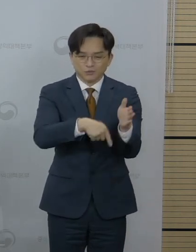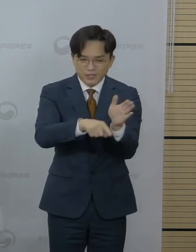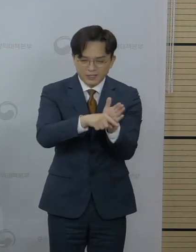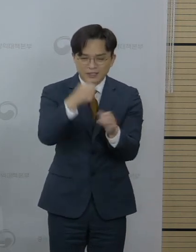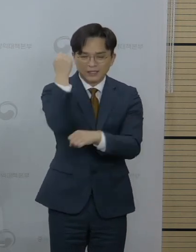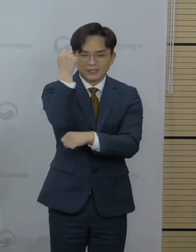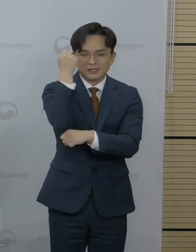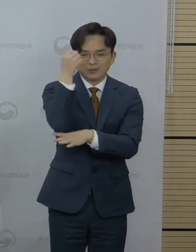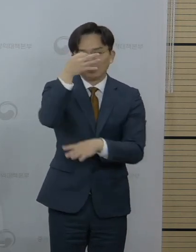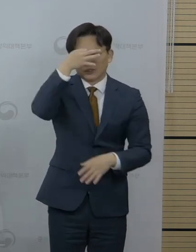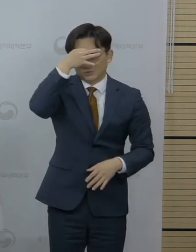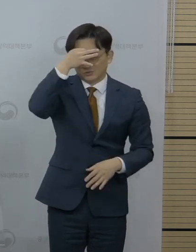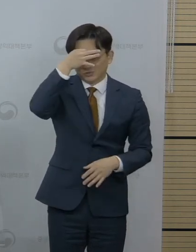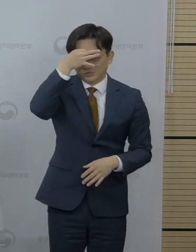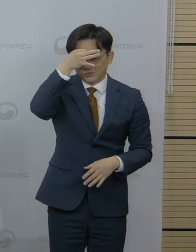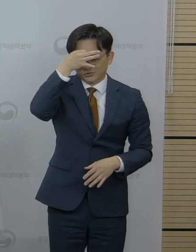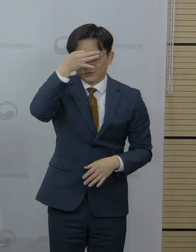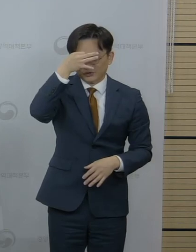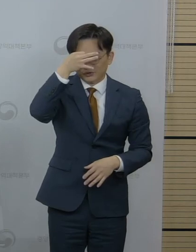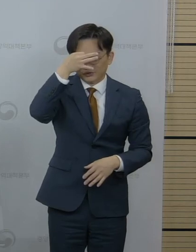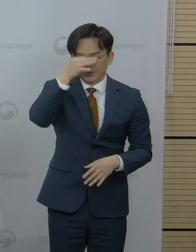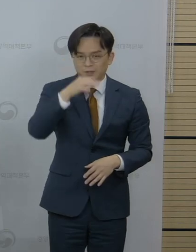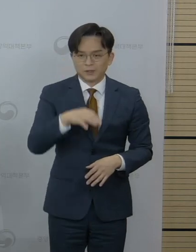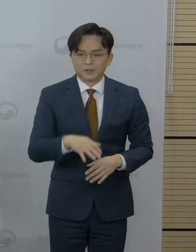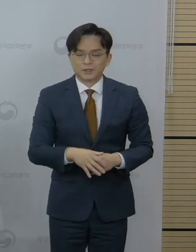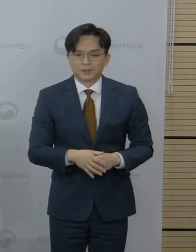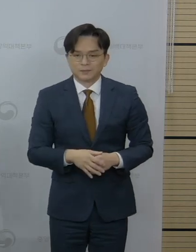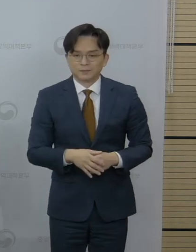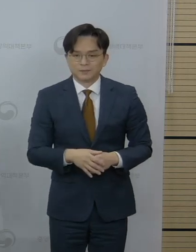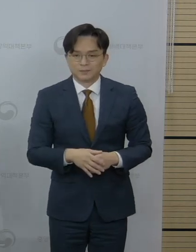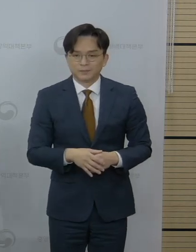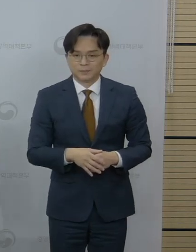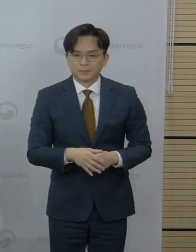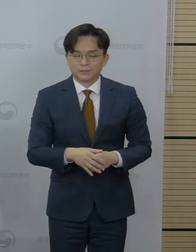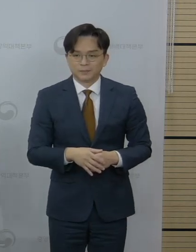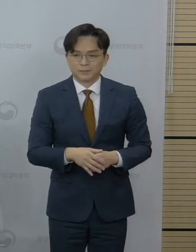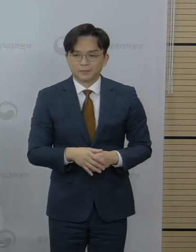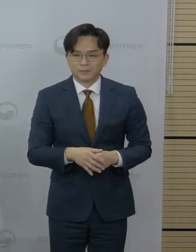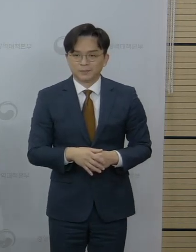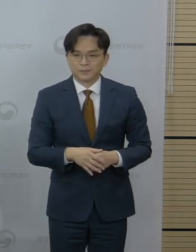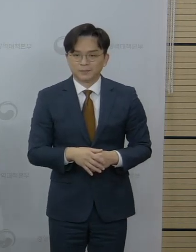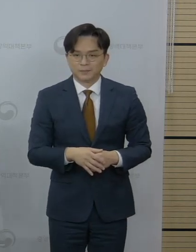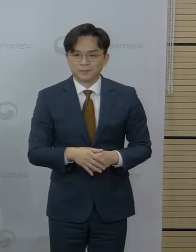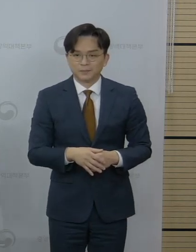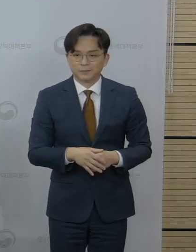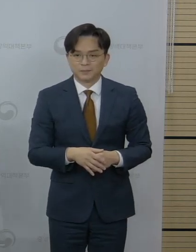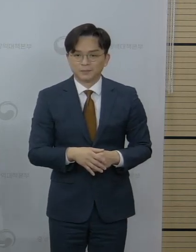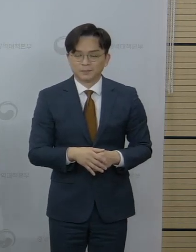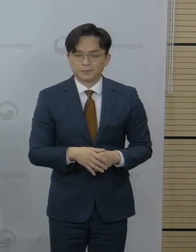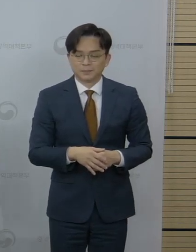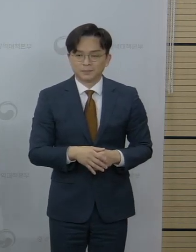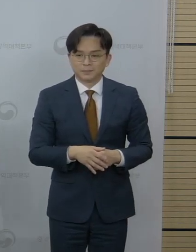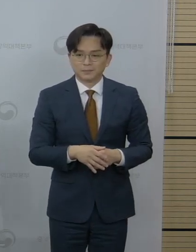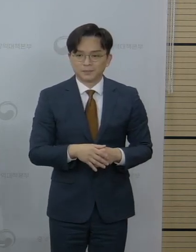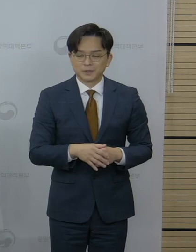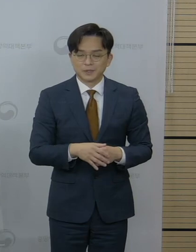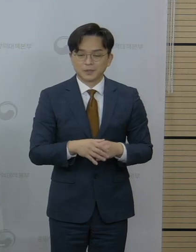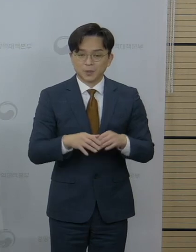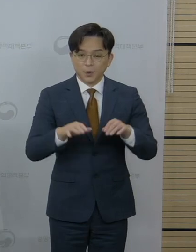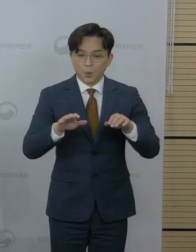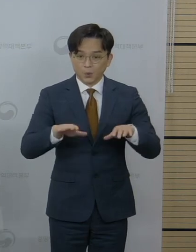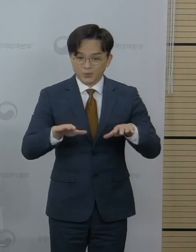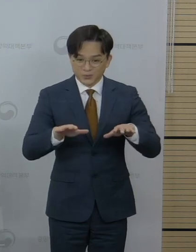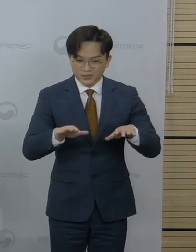이제 겨우 이제 그 비임상을 거쳐서 임상 일상에 진입을 한 백신을 오늘